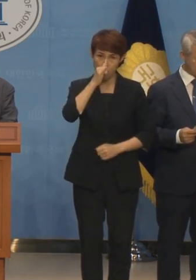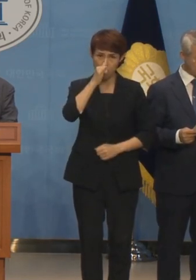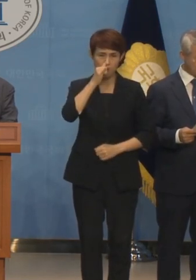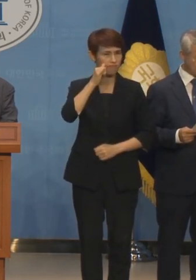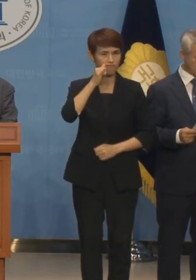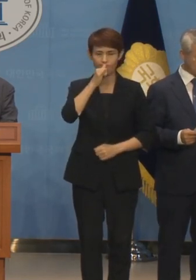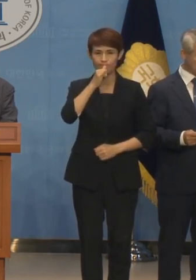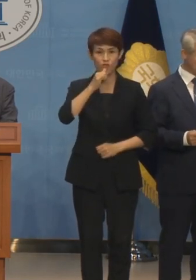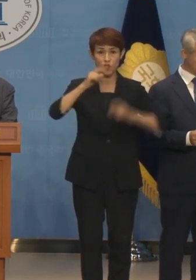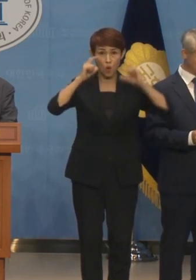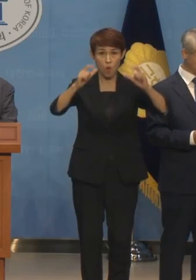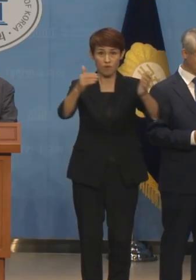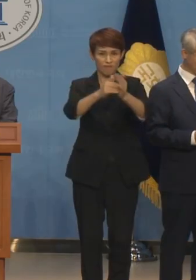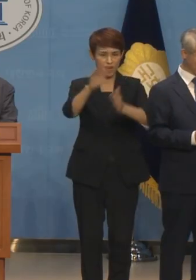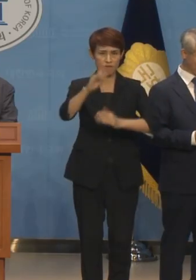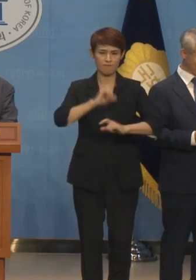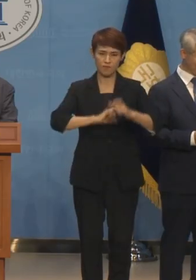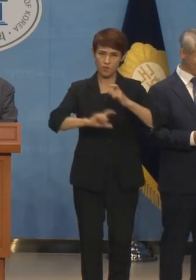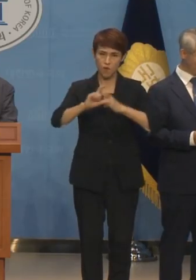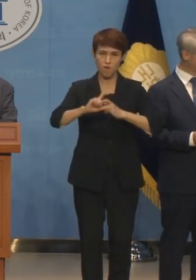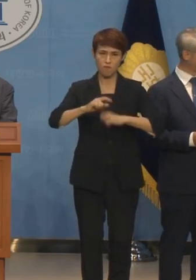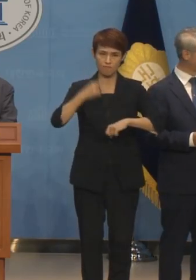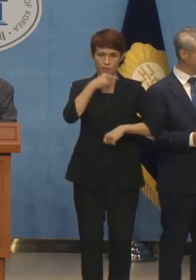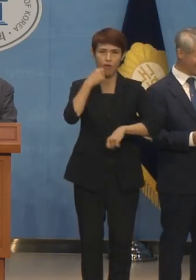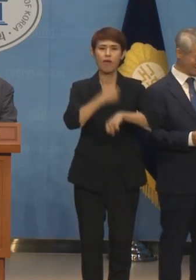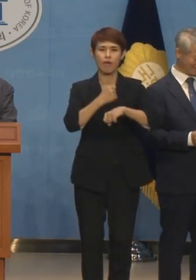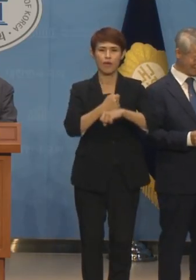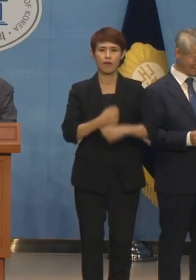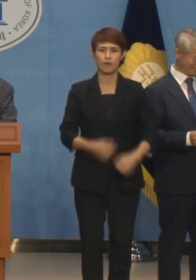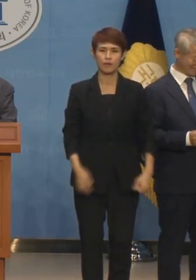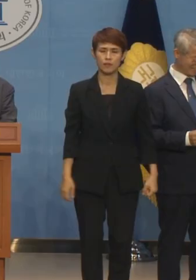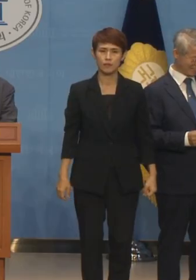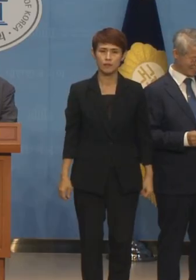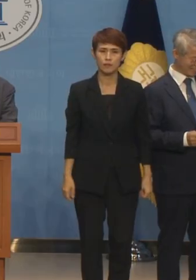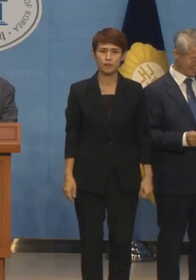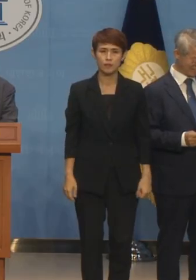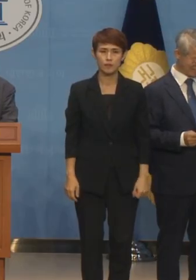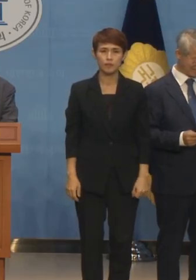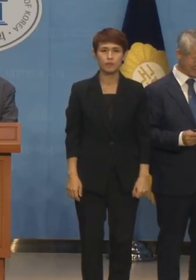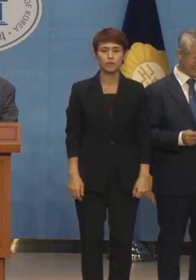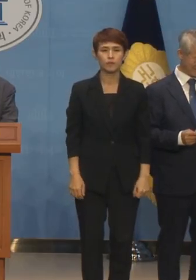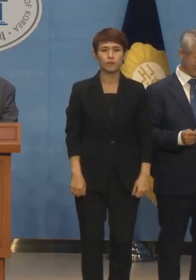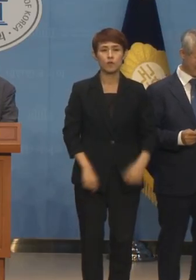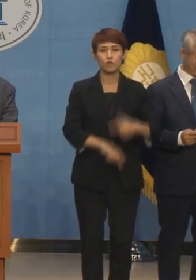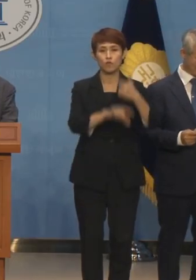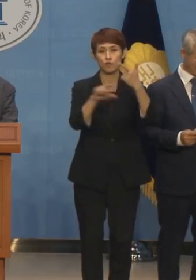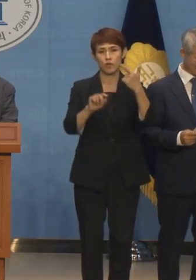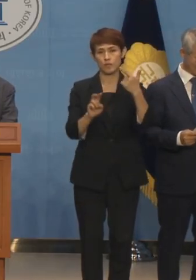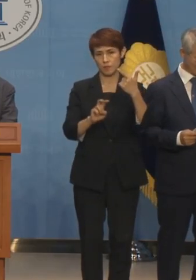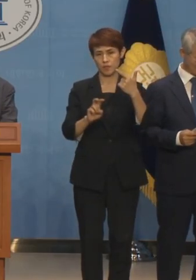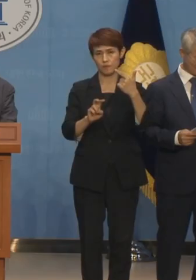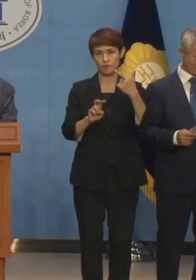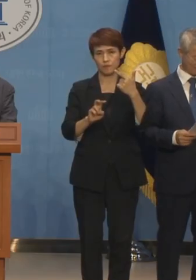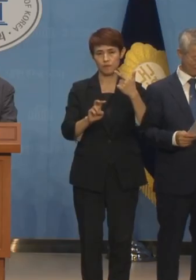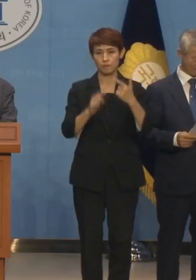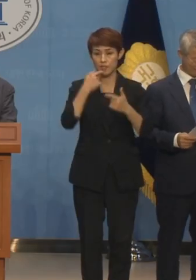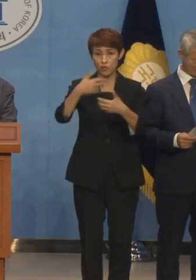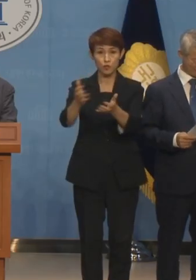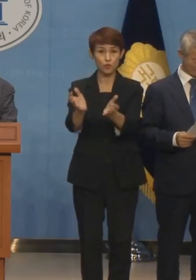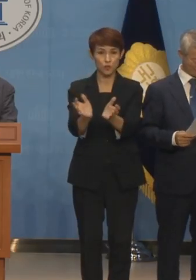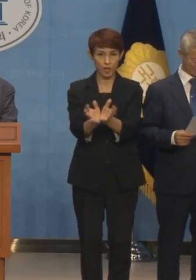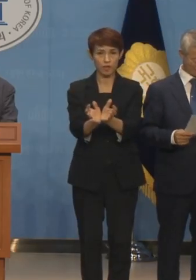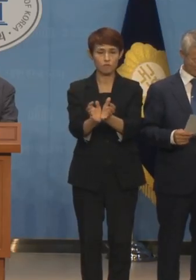그땐 경고에 그치지 않을 것임을 명심하시기 바랍니다. 2024년 6월 20일